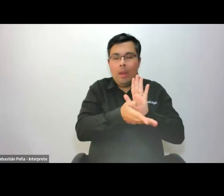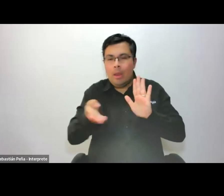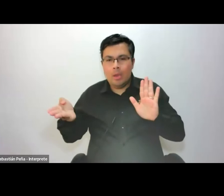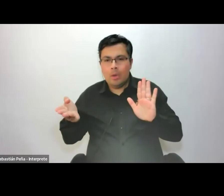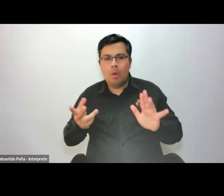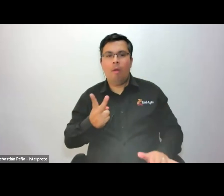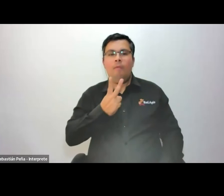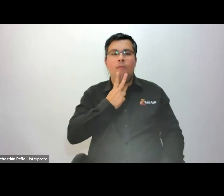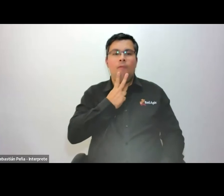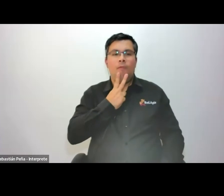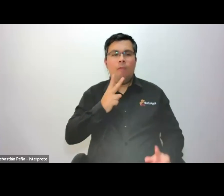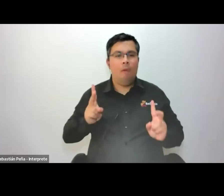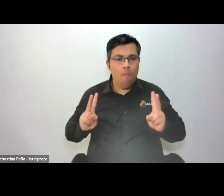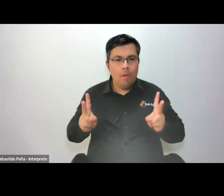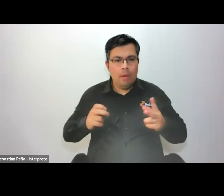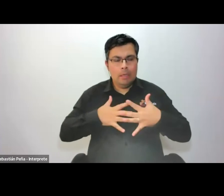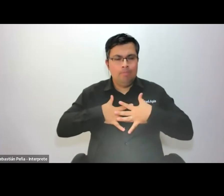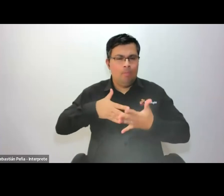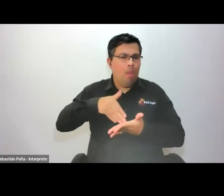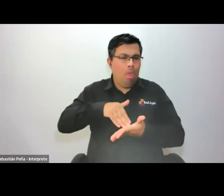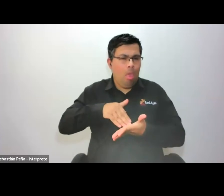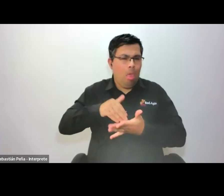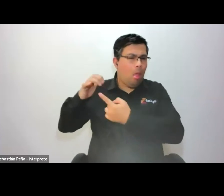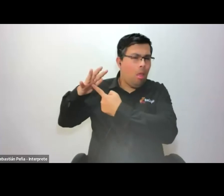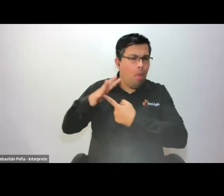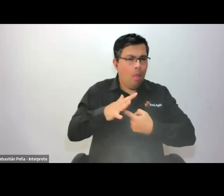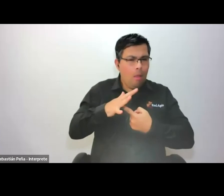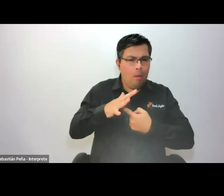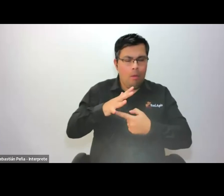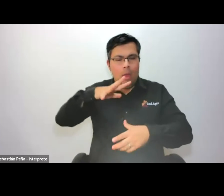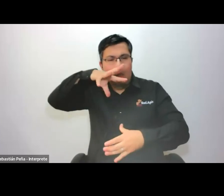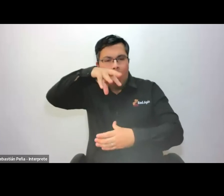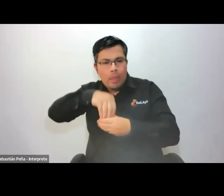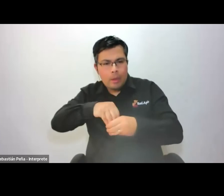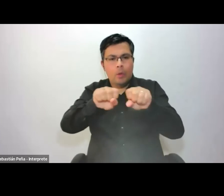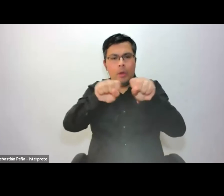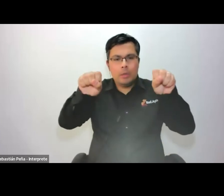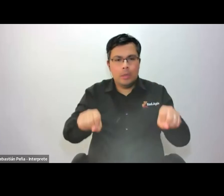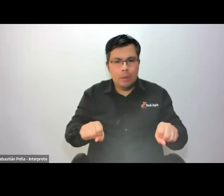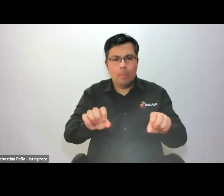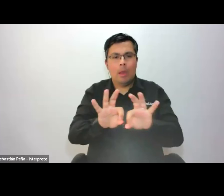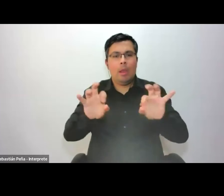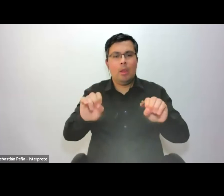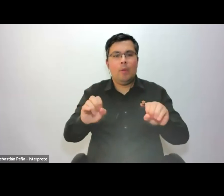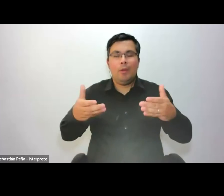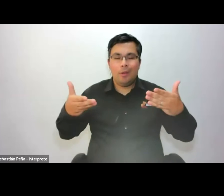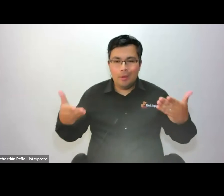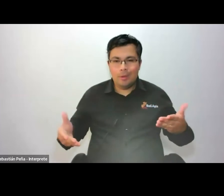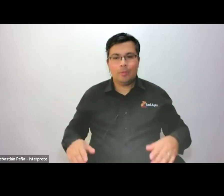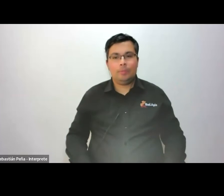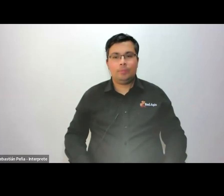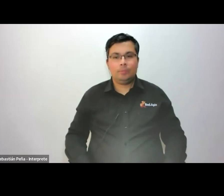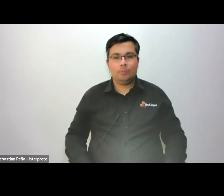vulneración sistemática de los derechos en el sistema educativo. Por lo tanto, haciendo caso a